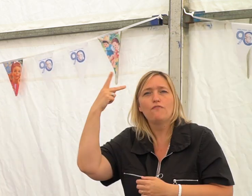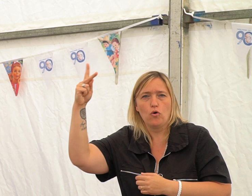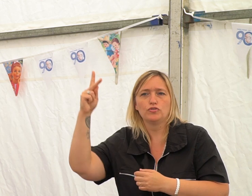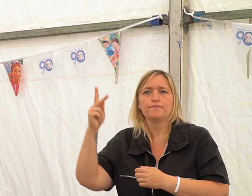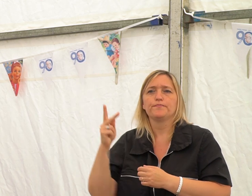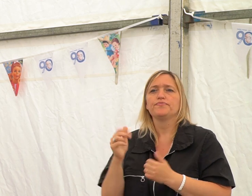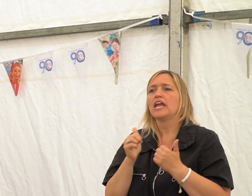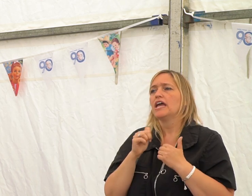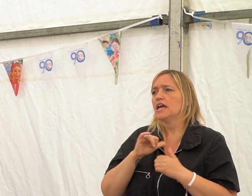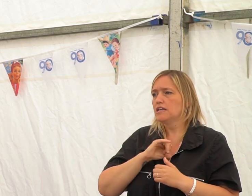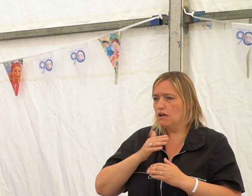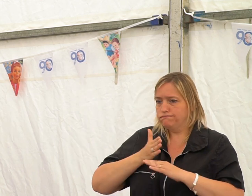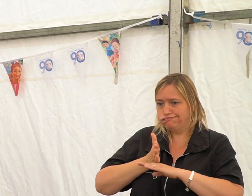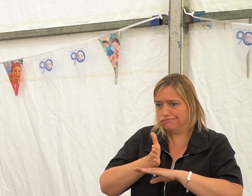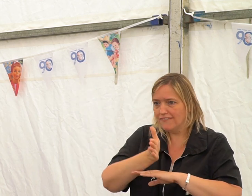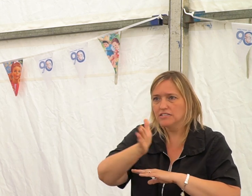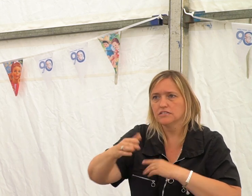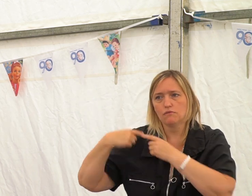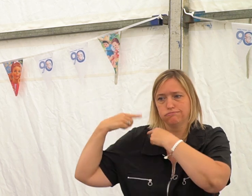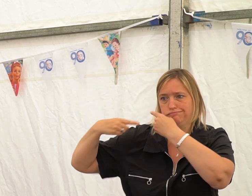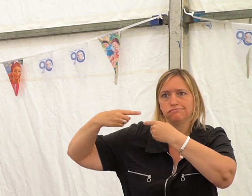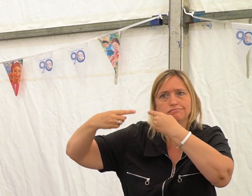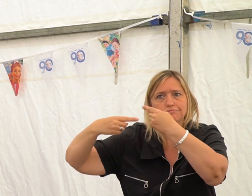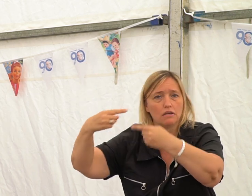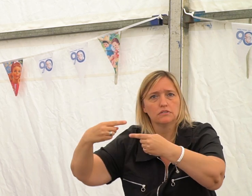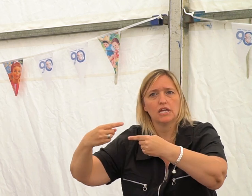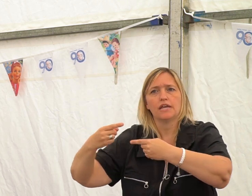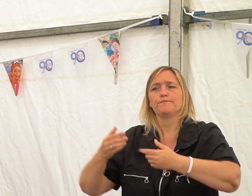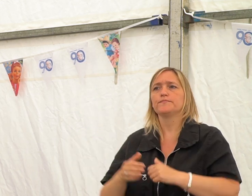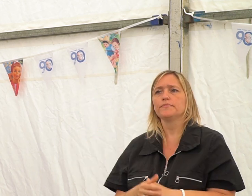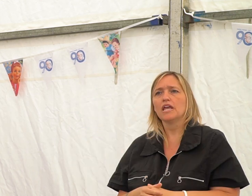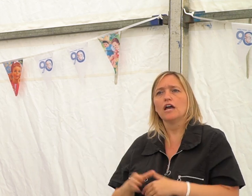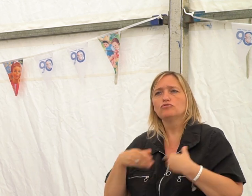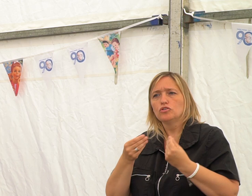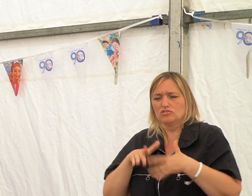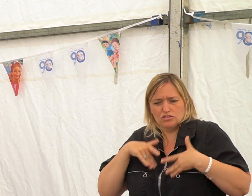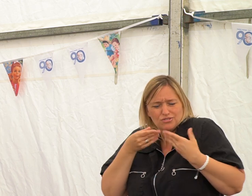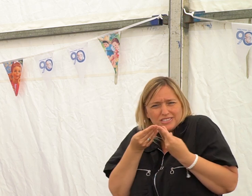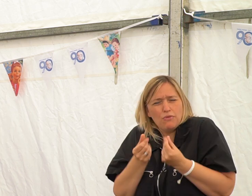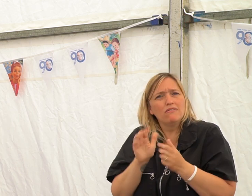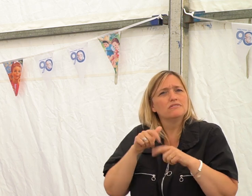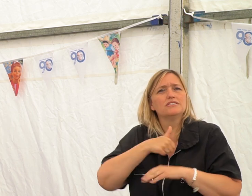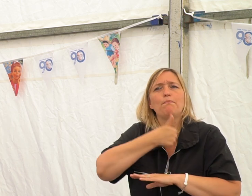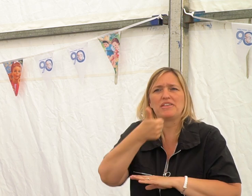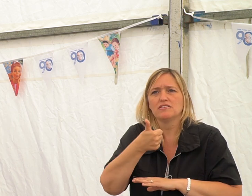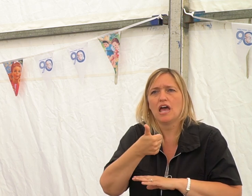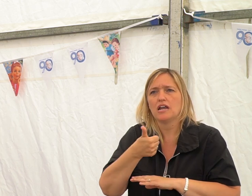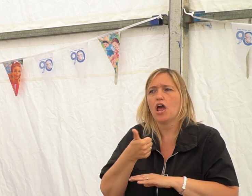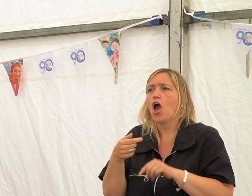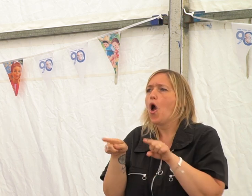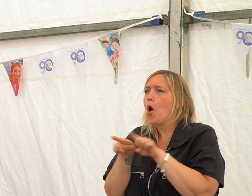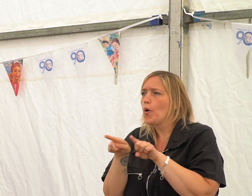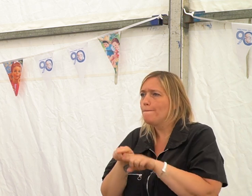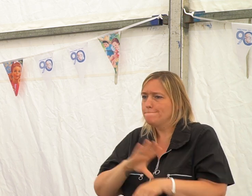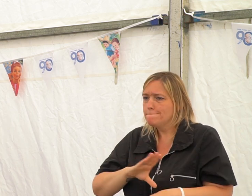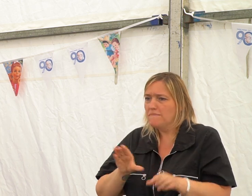traverser plusieurs générations en donnant à chacune l'impression et le sentiment très spécial qu'elle était comme un membre de sa